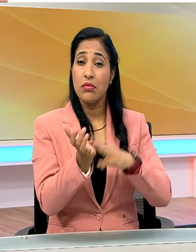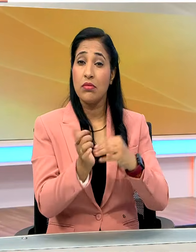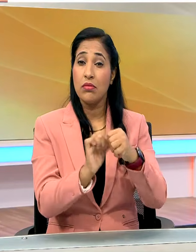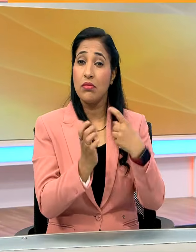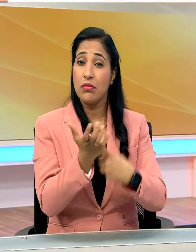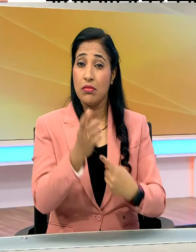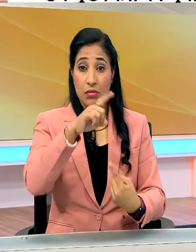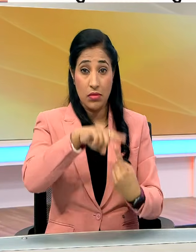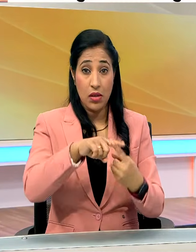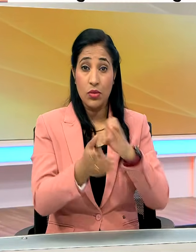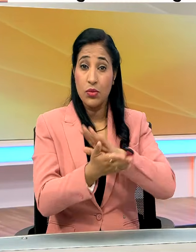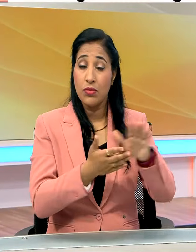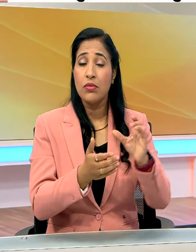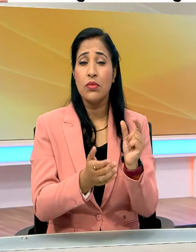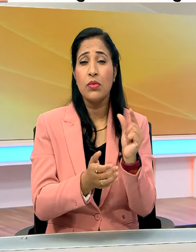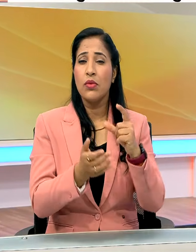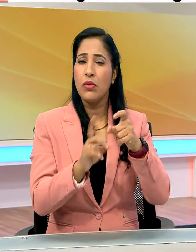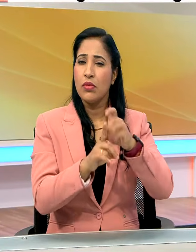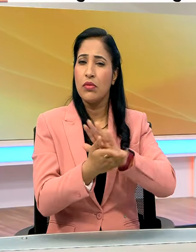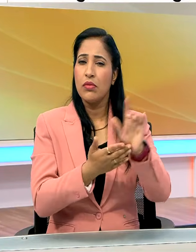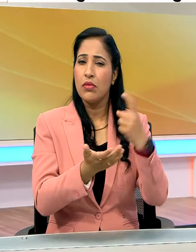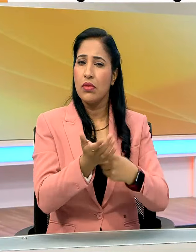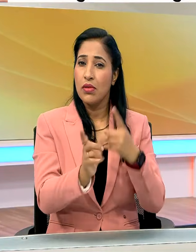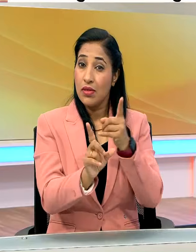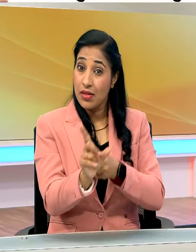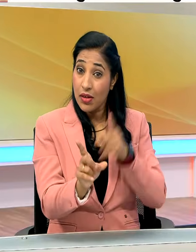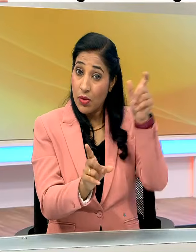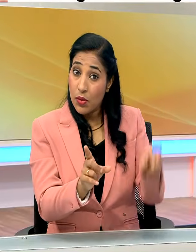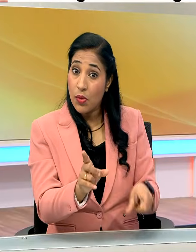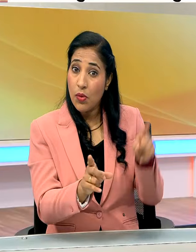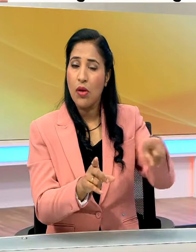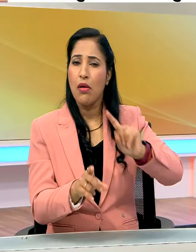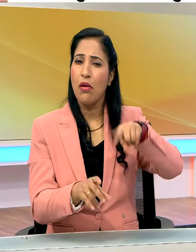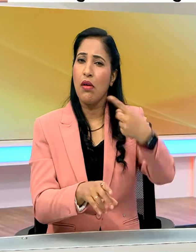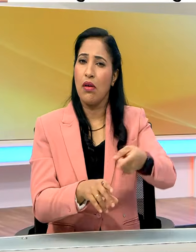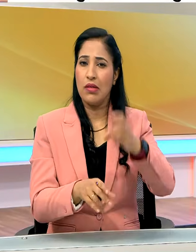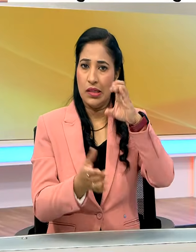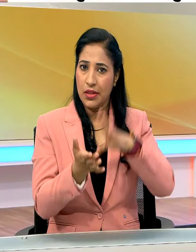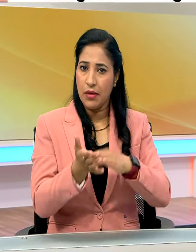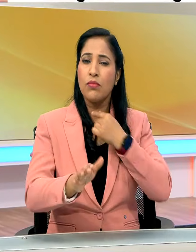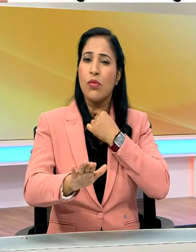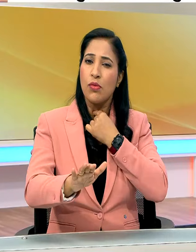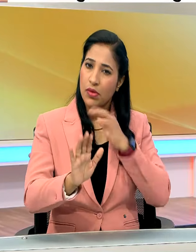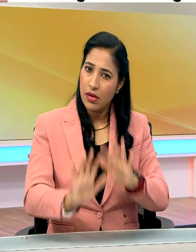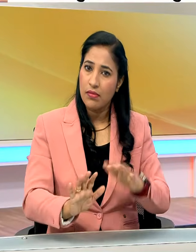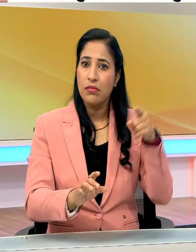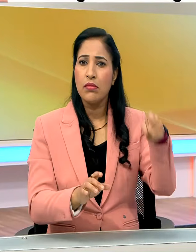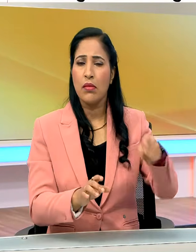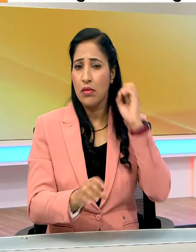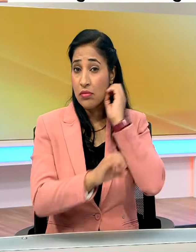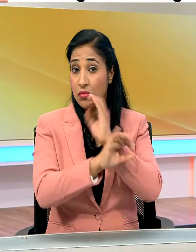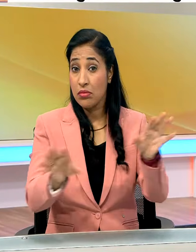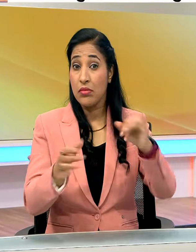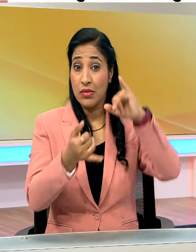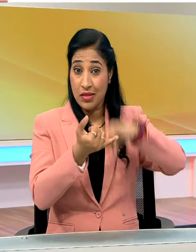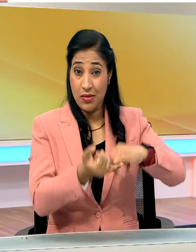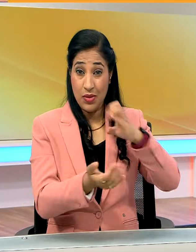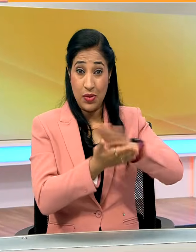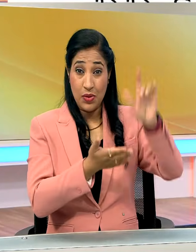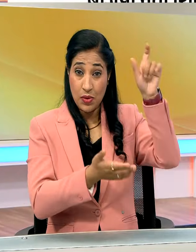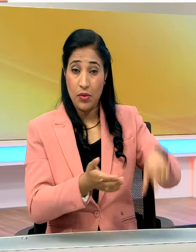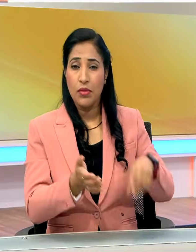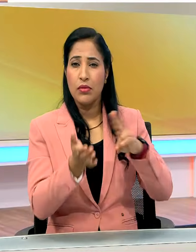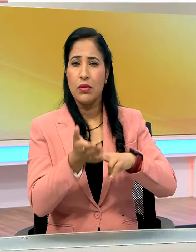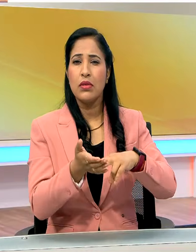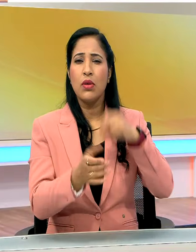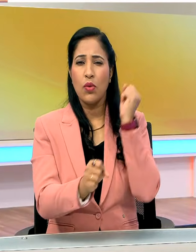का रास्ता उनका साफ हो गया है और सम्राट चौधरी कल मुख्यमंत्री पद की शपथ ले सकते हैं। आपको बता दें कि इससे पहले सम्राट चौधरी